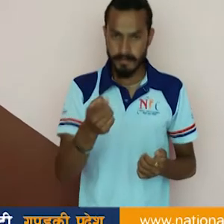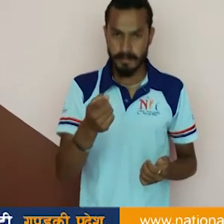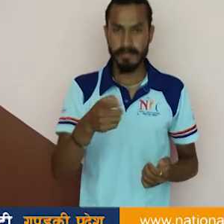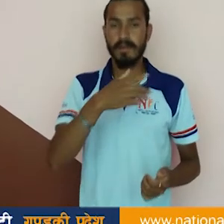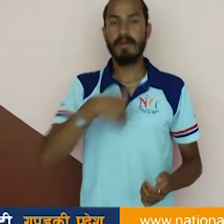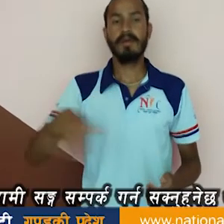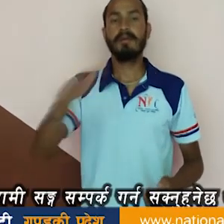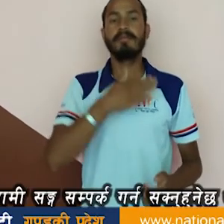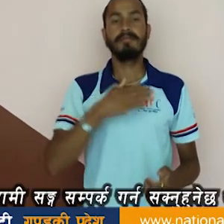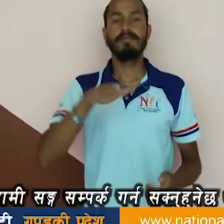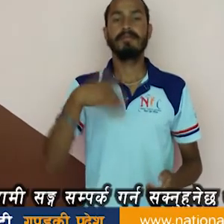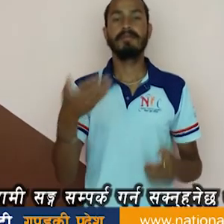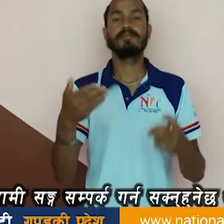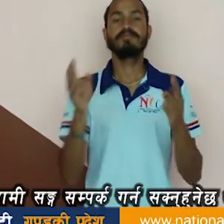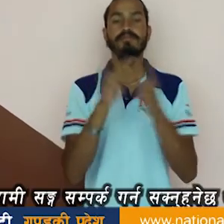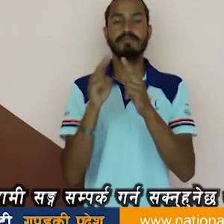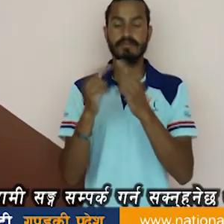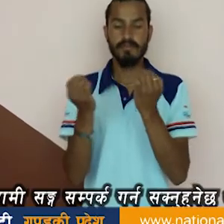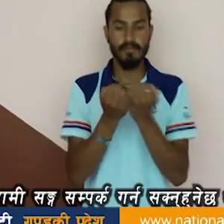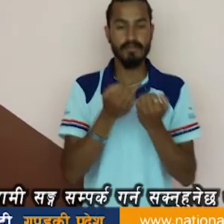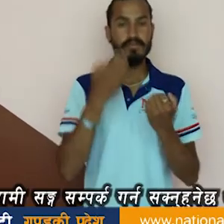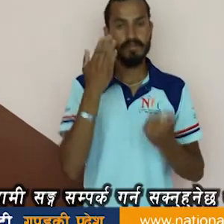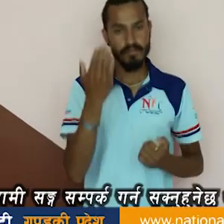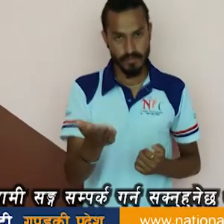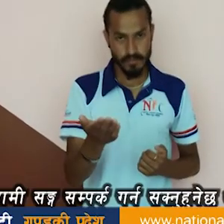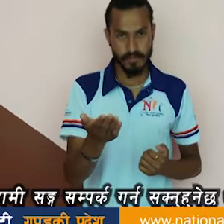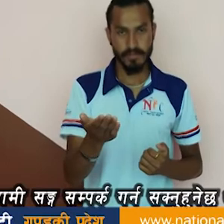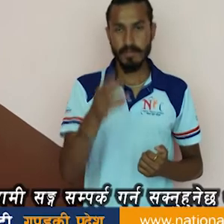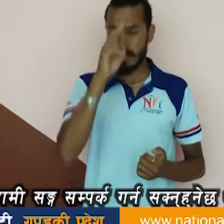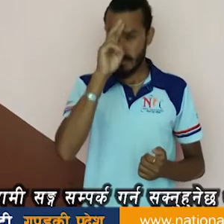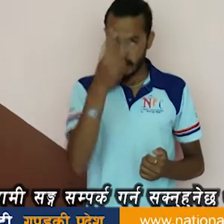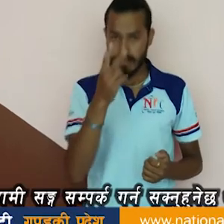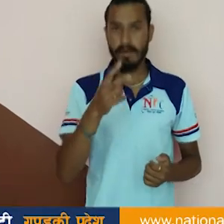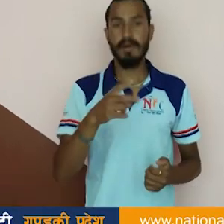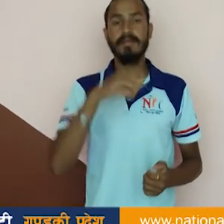सक्नुहुनेछ अथवा नेपाल युवा परिषदको फेसबुक पेजमा जोडिन सक्नुहुनेछ।